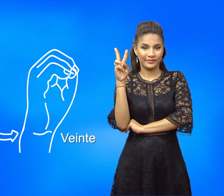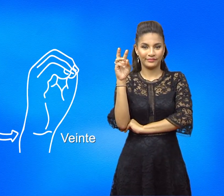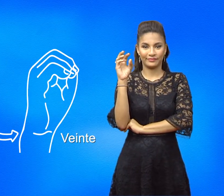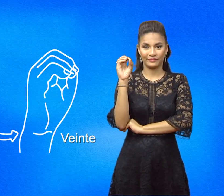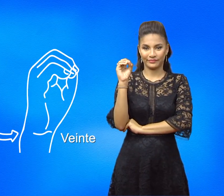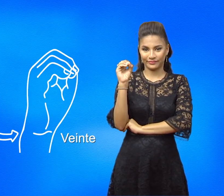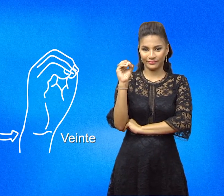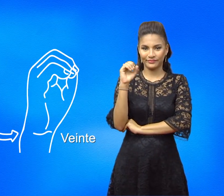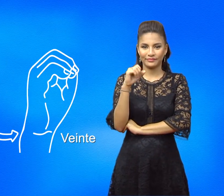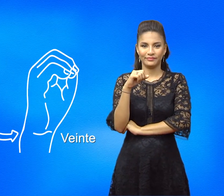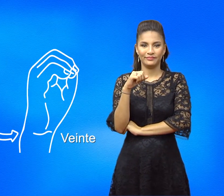20